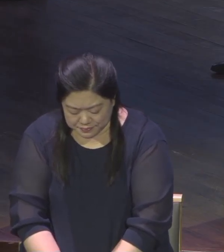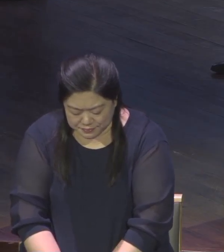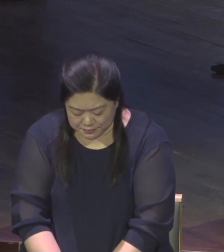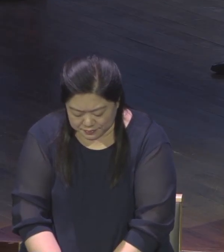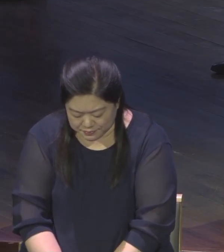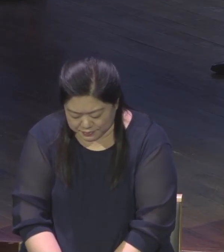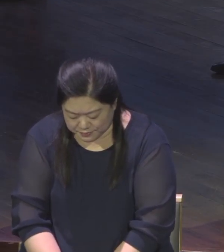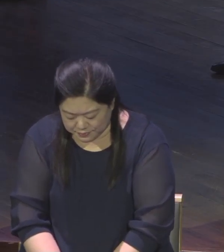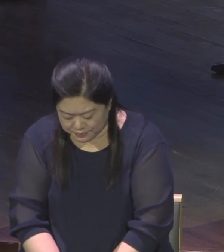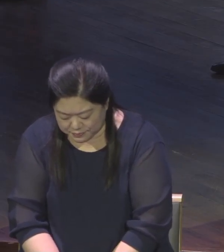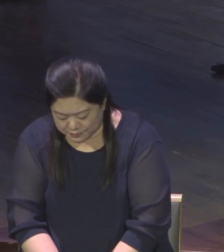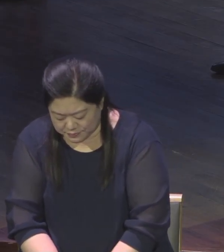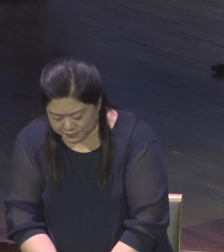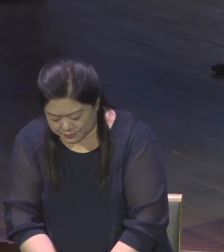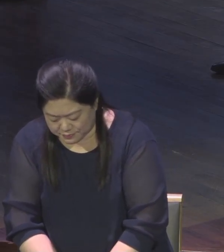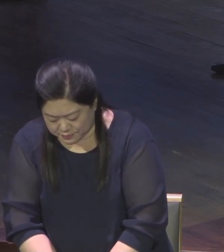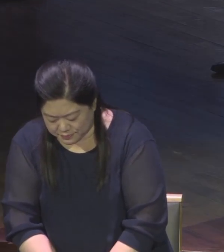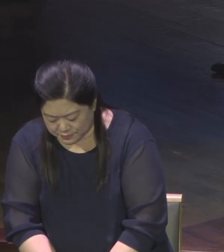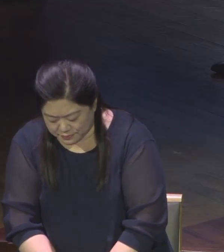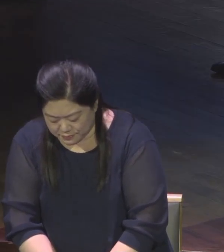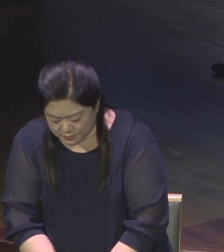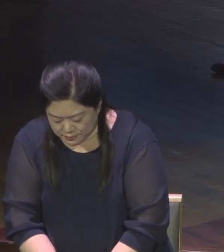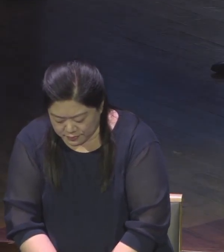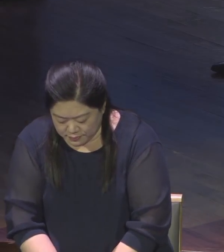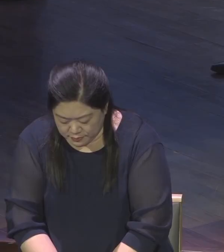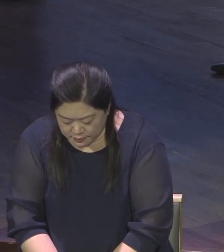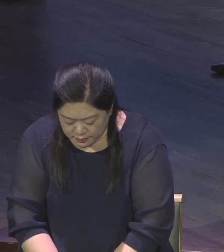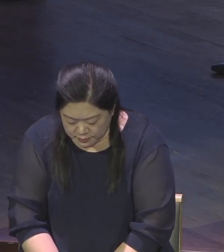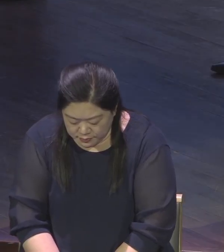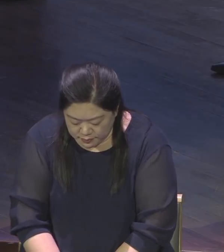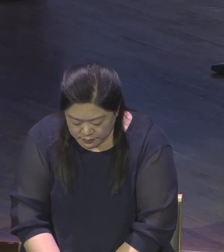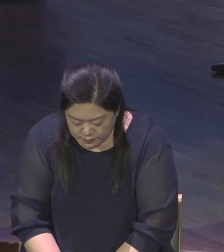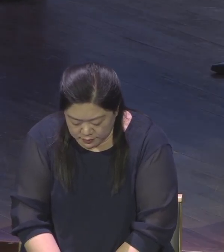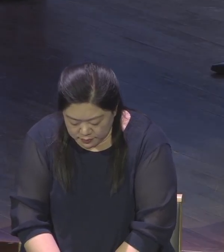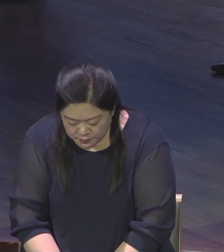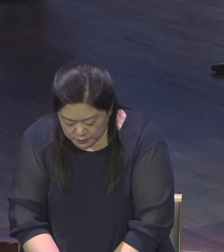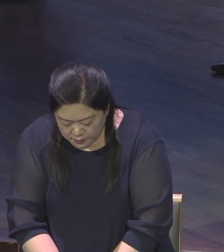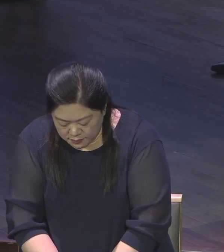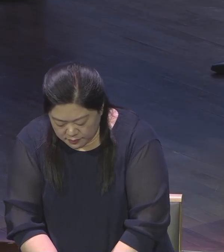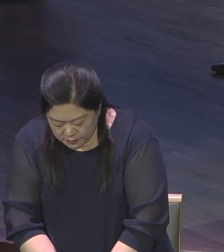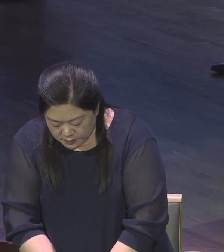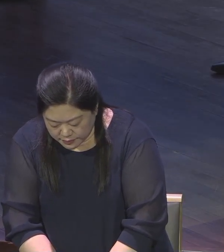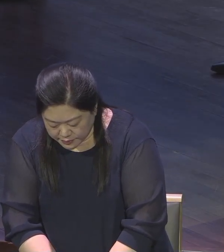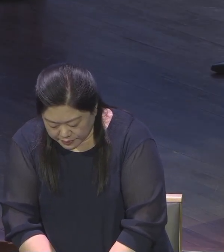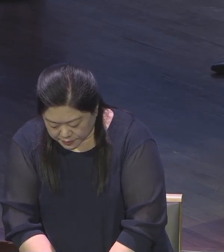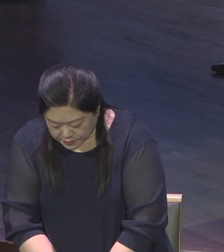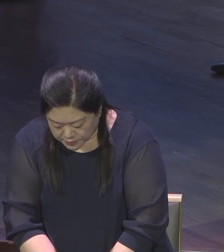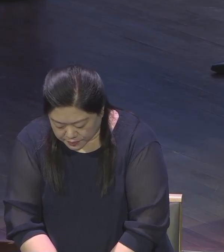하나님의 말씀대로